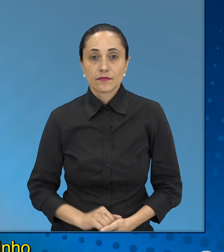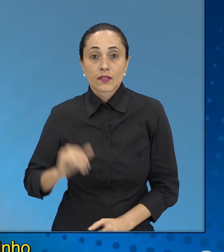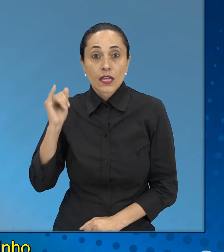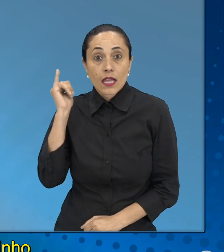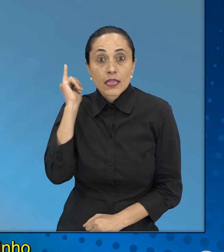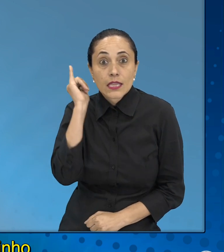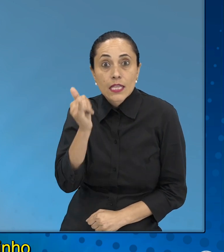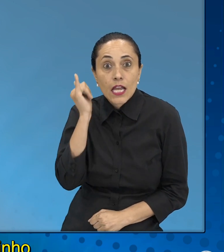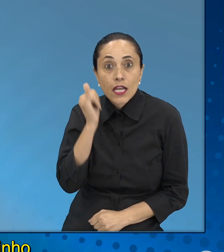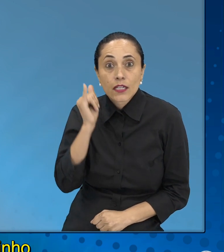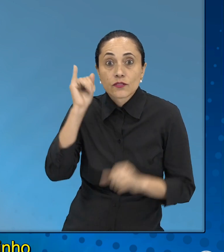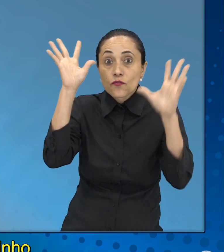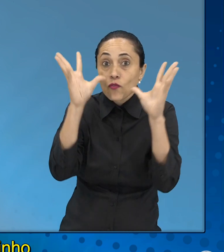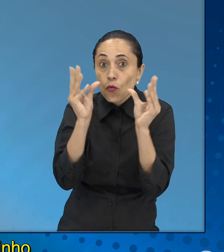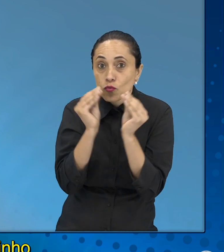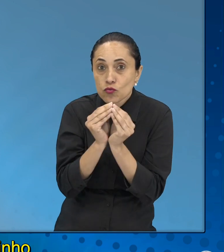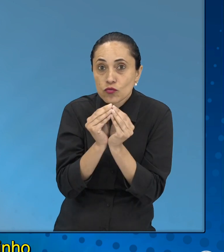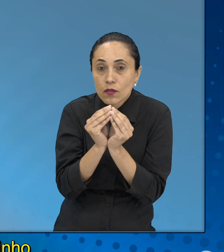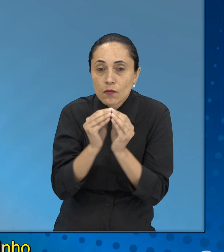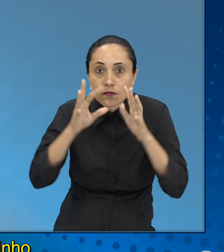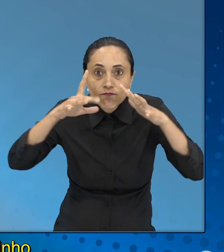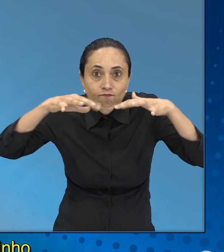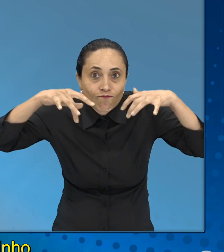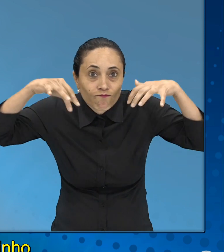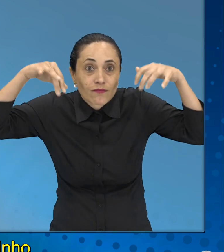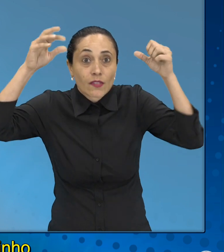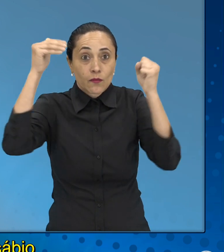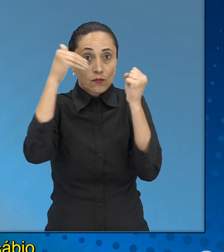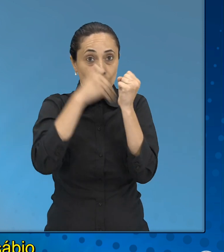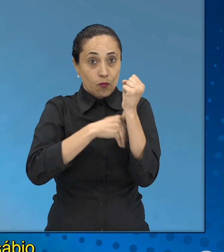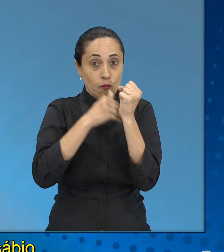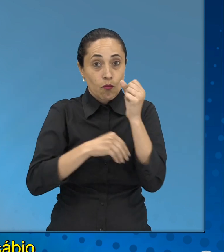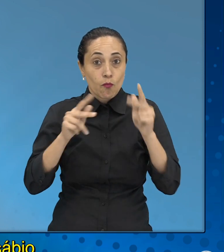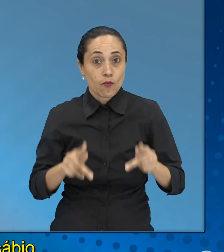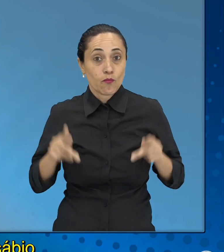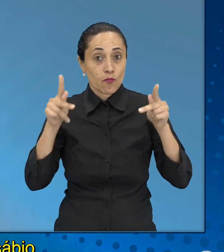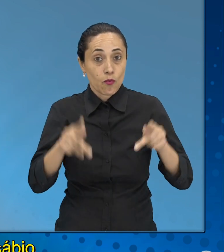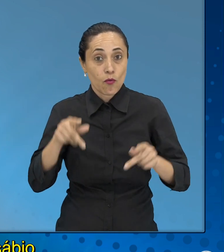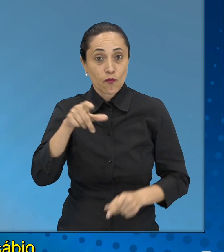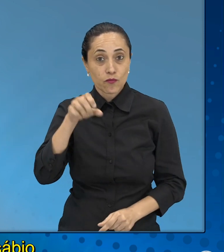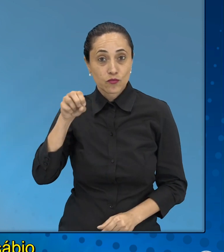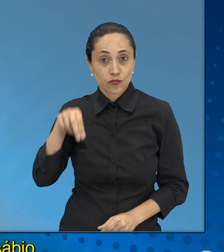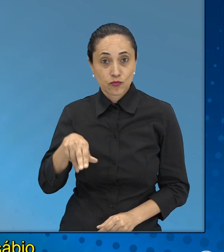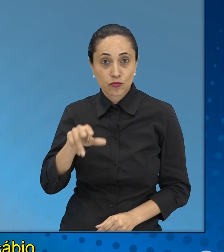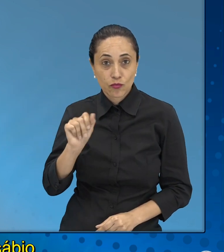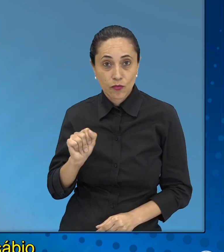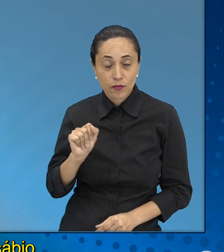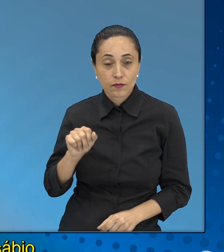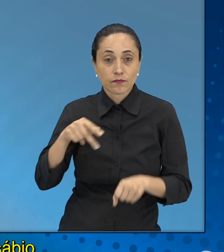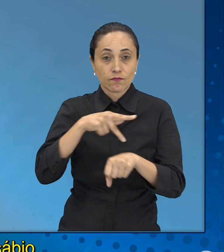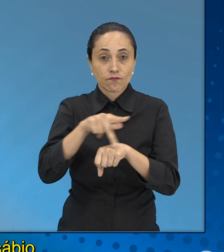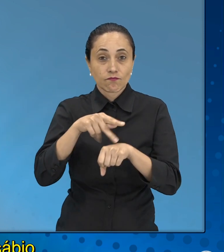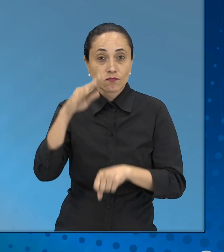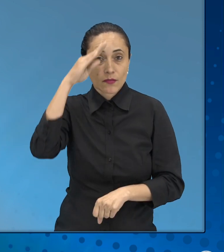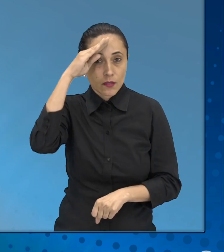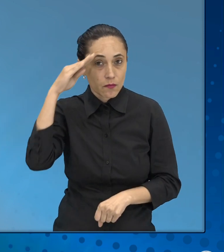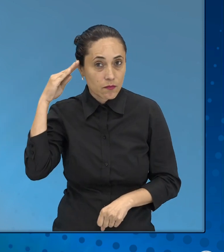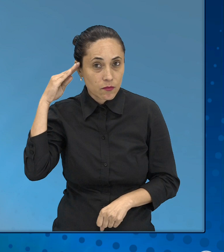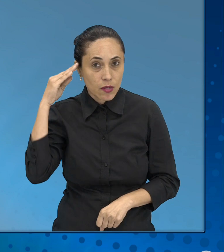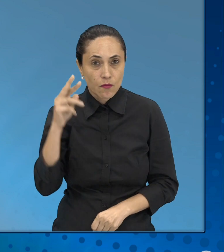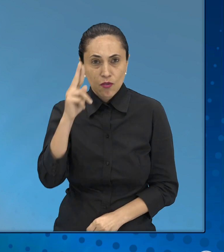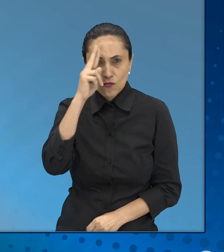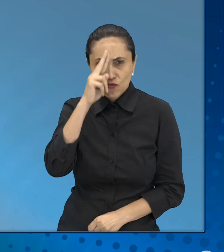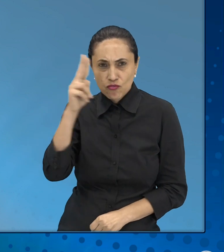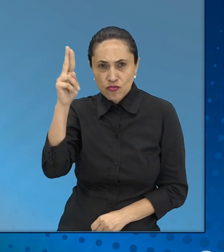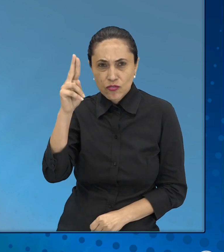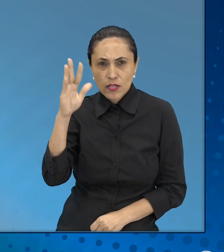Por último, o caminho se mostra cheio de mistérios, em que o mestre sábio do povo Shona, do Zimbábue,